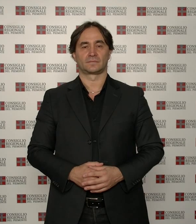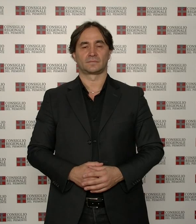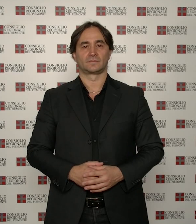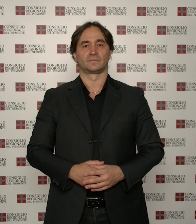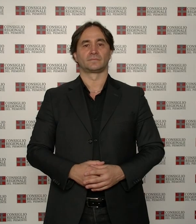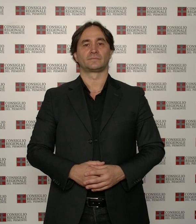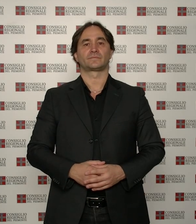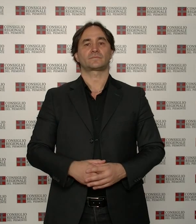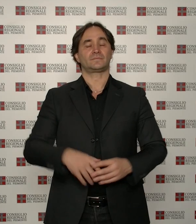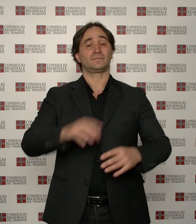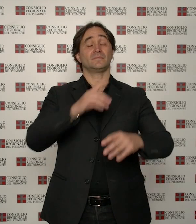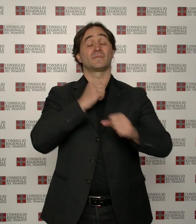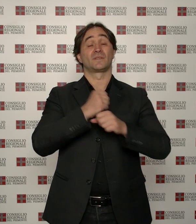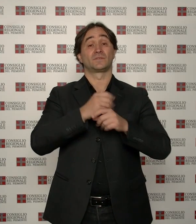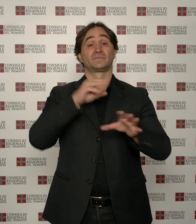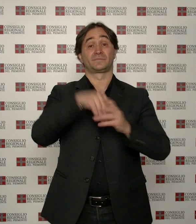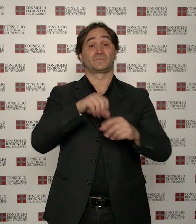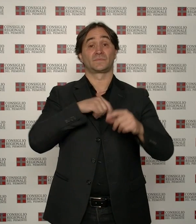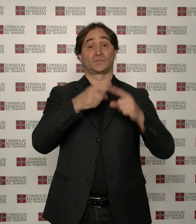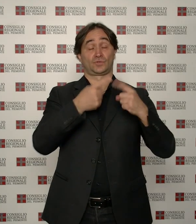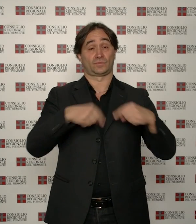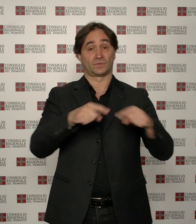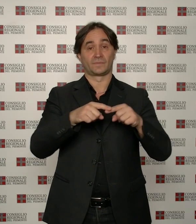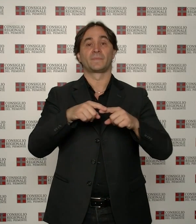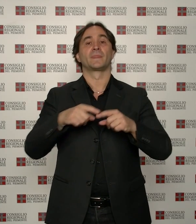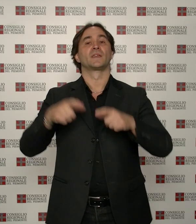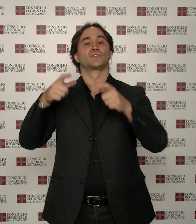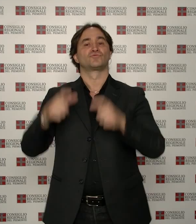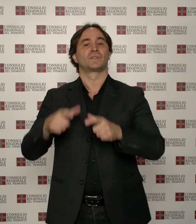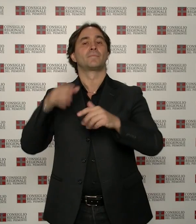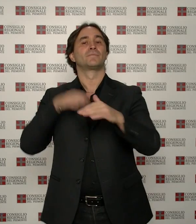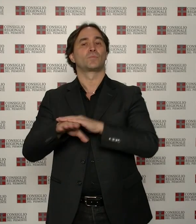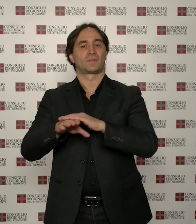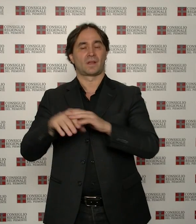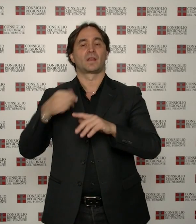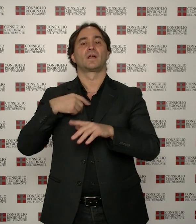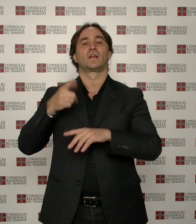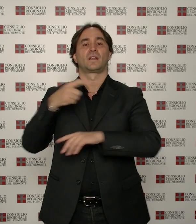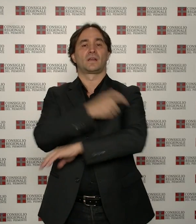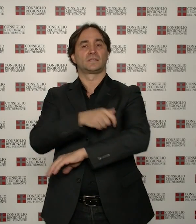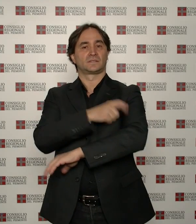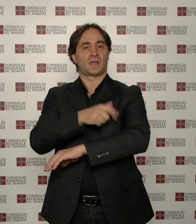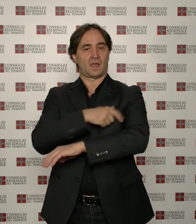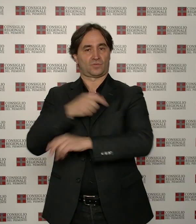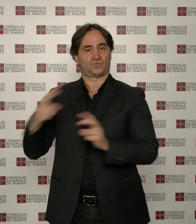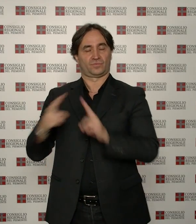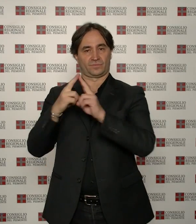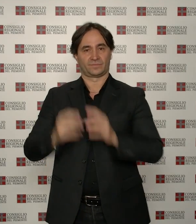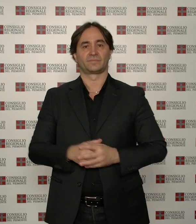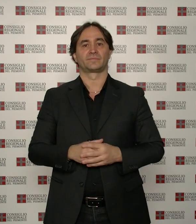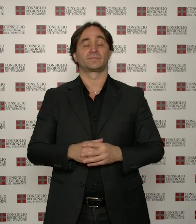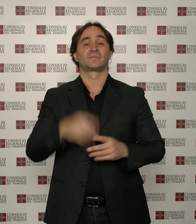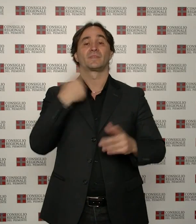Lavori nelle commissioni. Città metropolitana, ricevute le RSU. Rassegna sui diritti